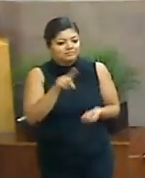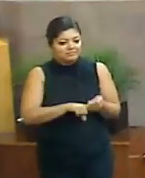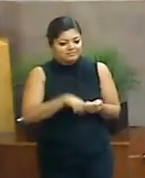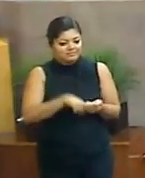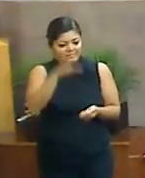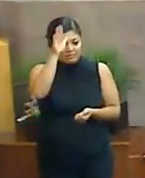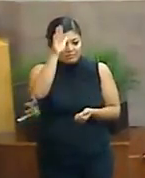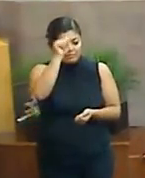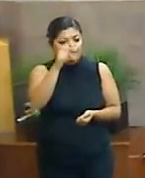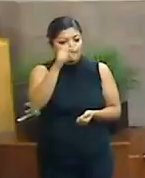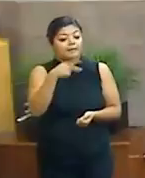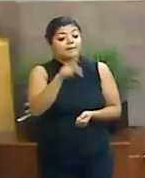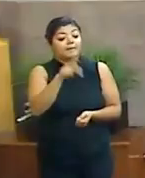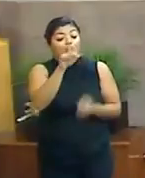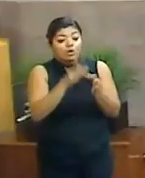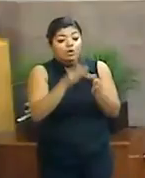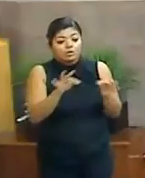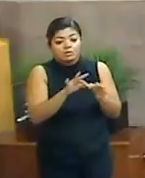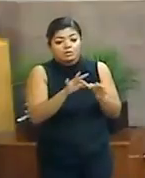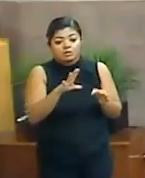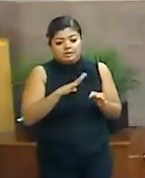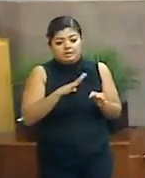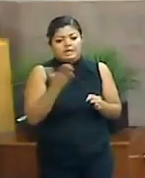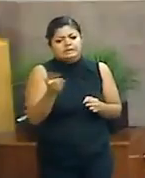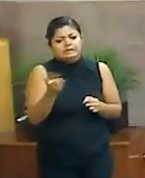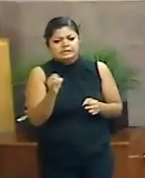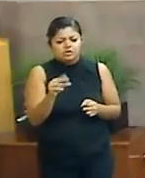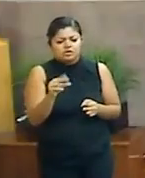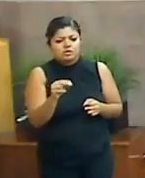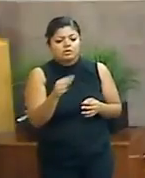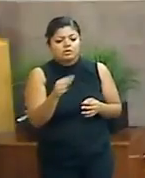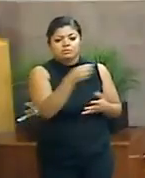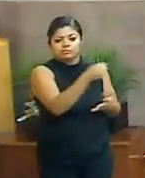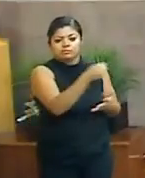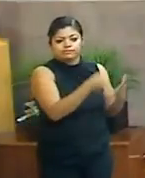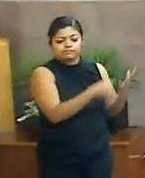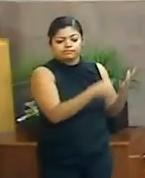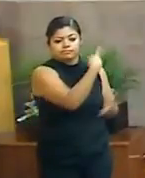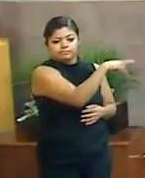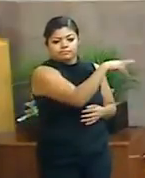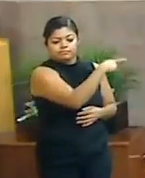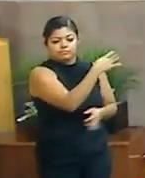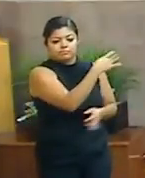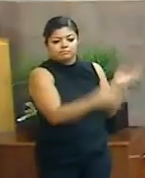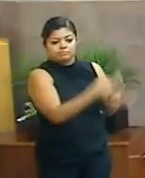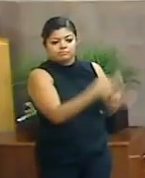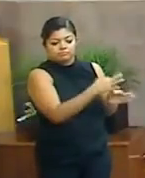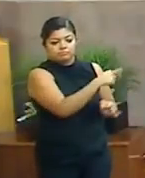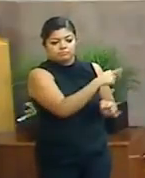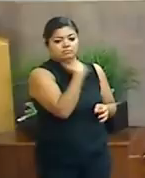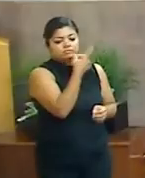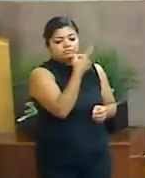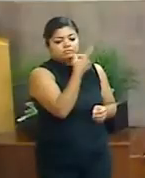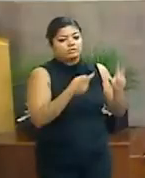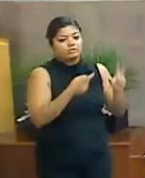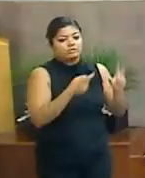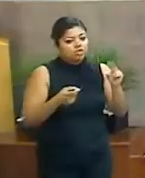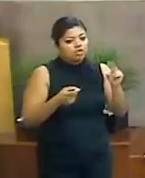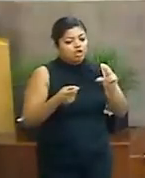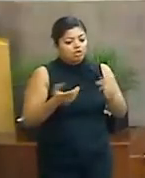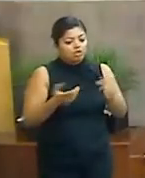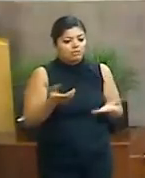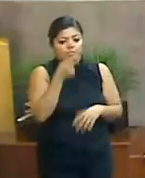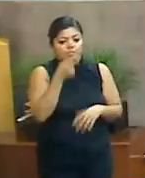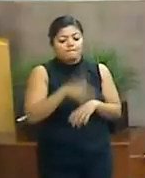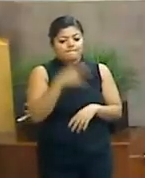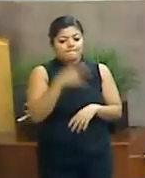sin dejar de atender el resto de las consideraciones del tribunal local sin desvirtuar en este sentido y atendiendo